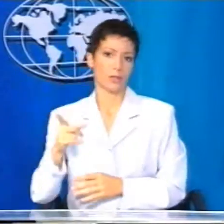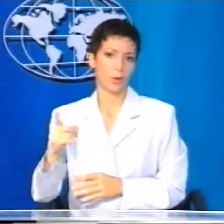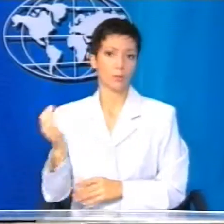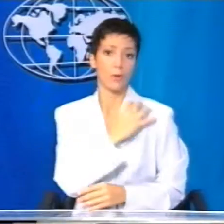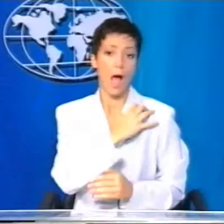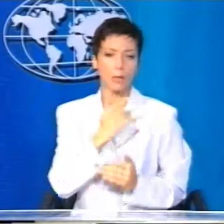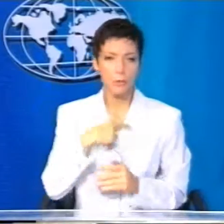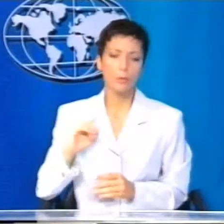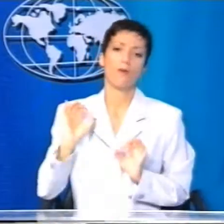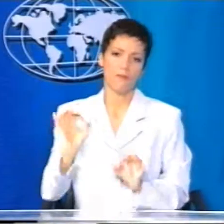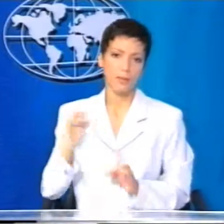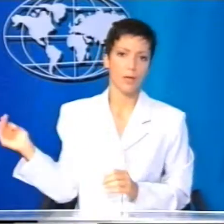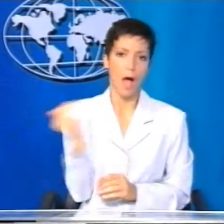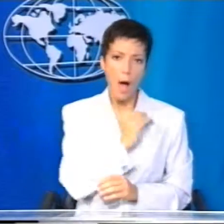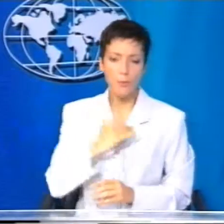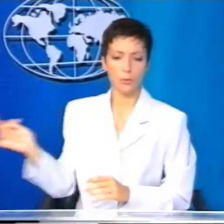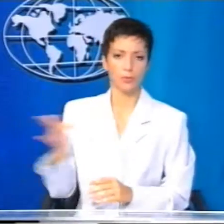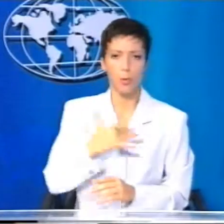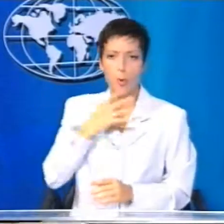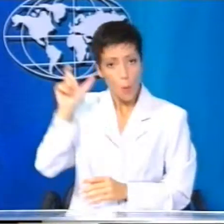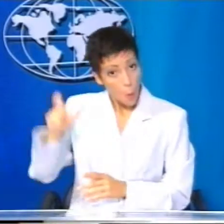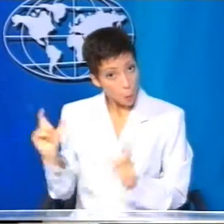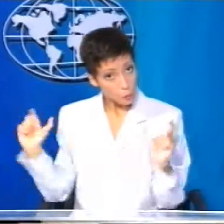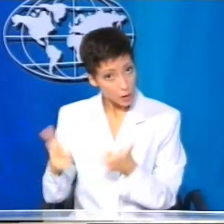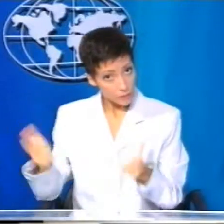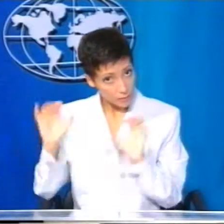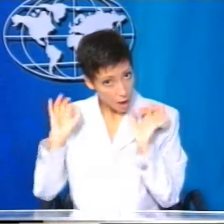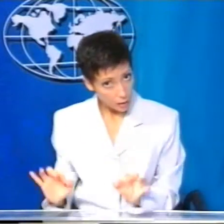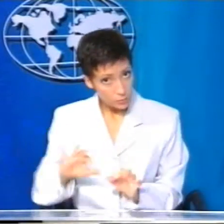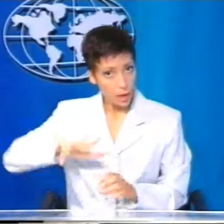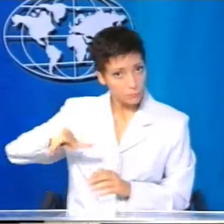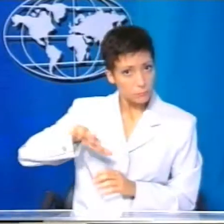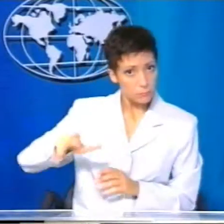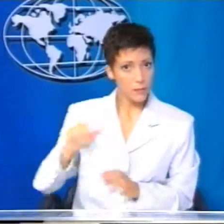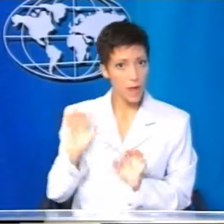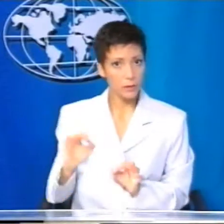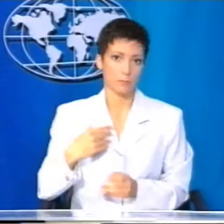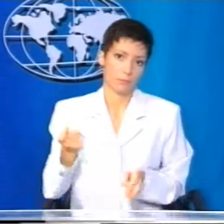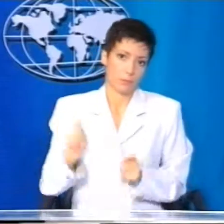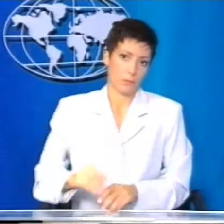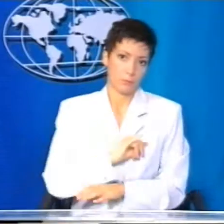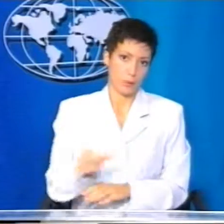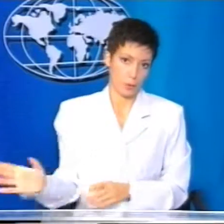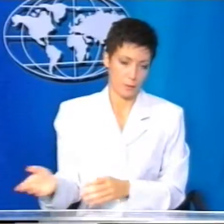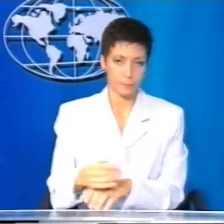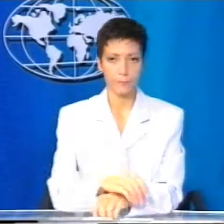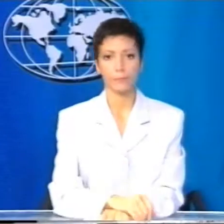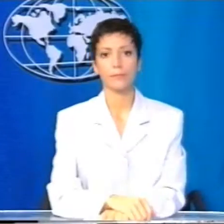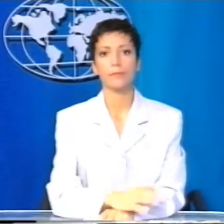Στην Ελλάδα θα βρεθεί σε λίγες μέρες η Αθηνά Ωνάση, για να παρευρεθεί στους γάμους του αγαπημένου της ξαδέλφου Γιώργου Δράκου, γιού